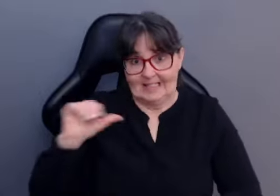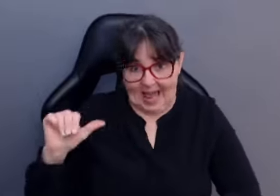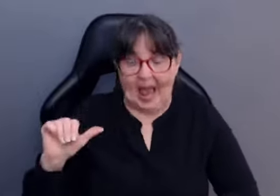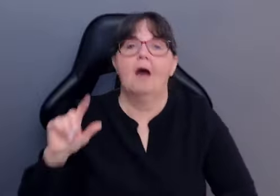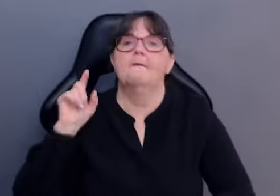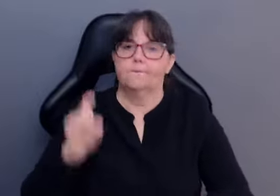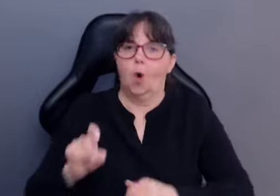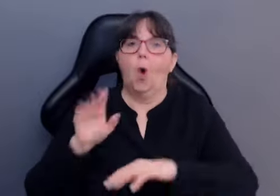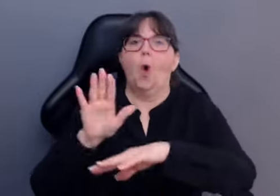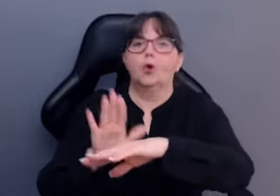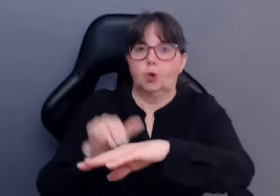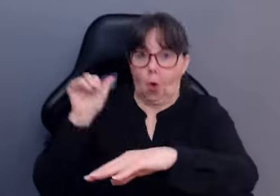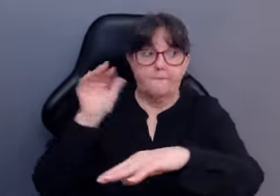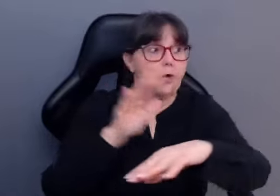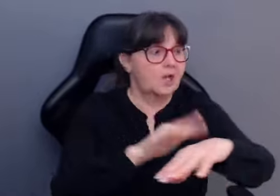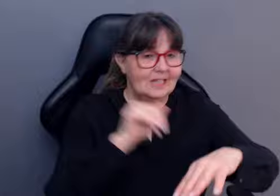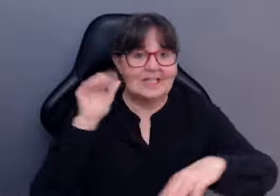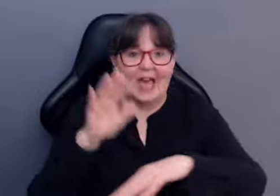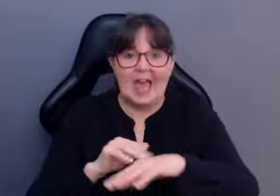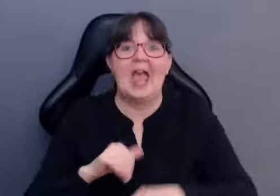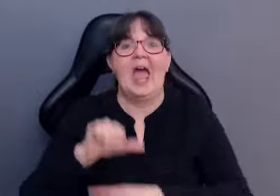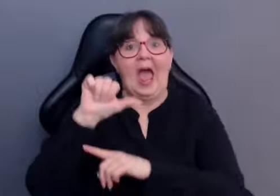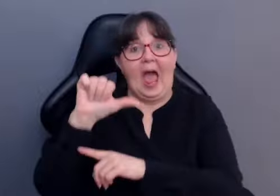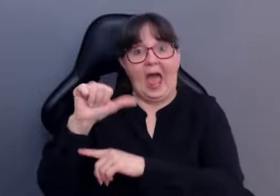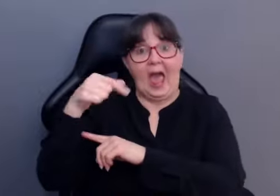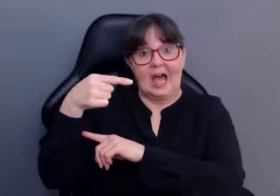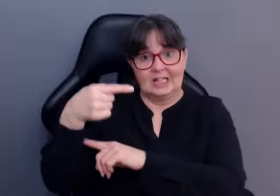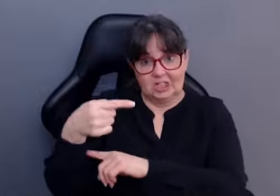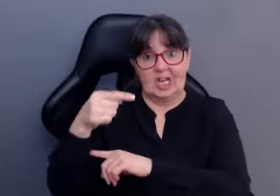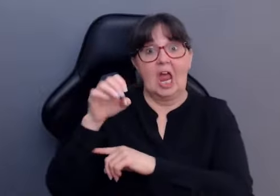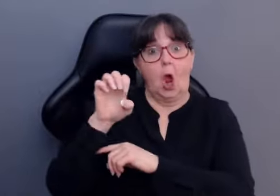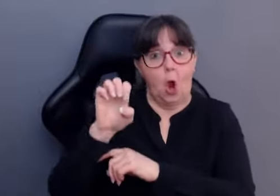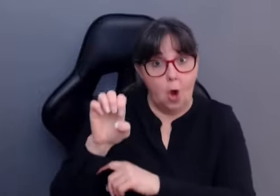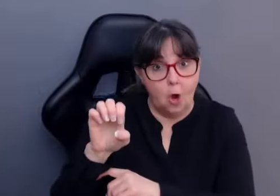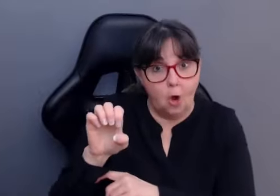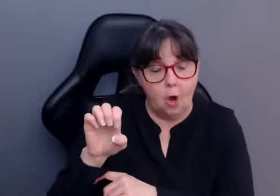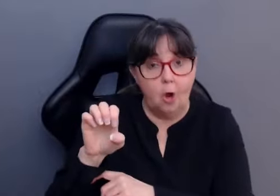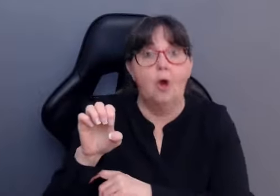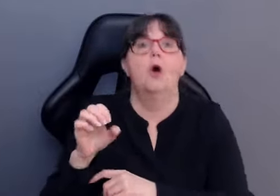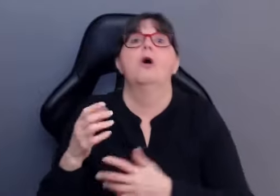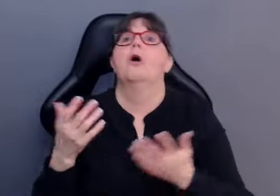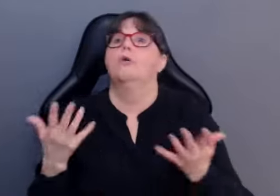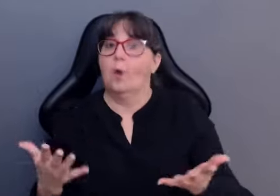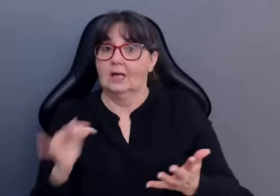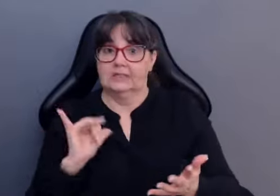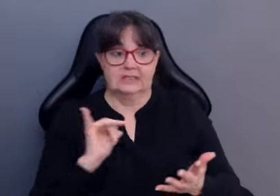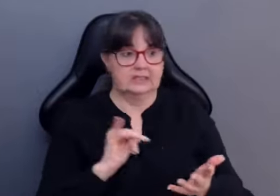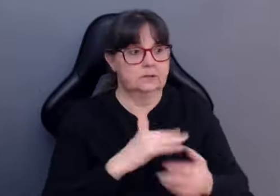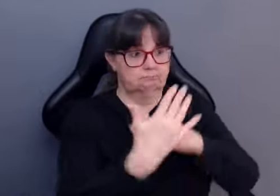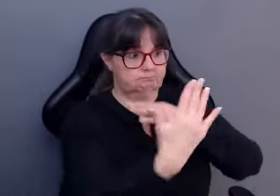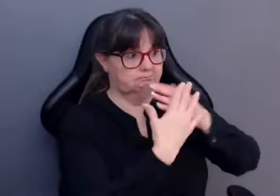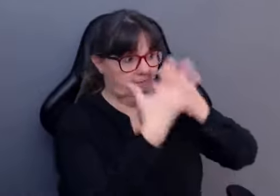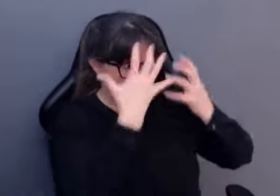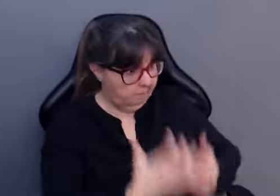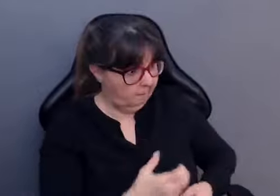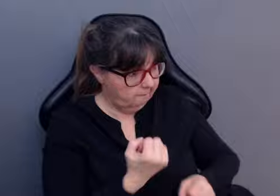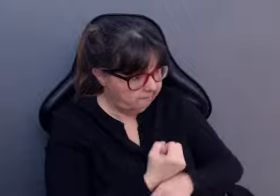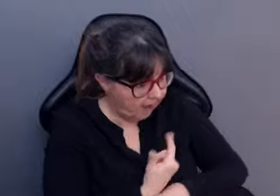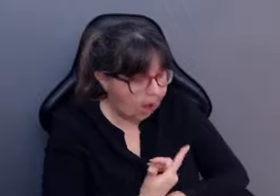convoquer pareille assemblée extraordinaire des membres dans les 10 jours de la réception de